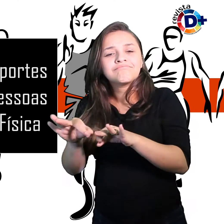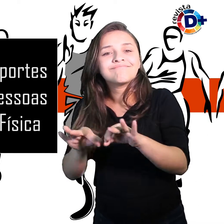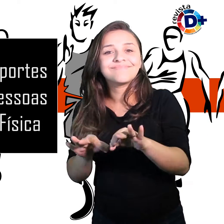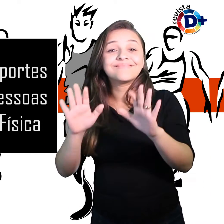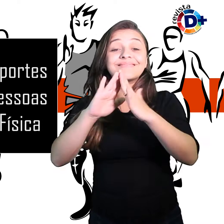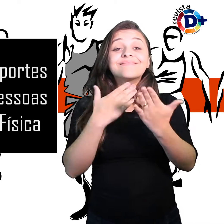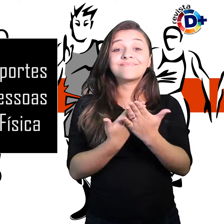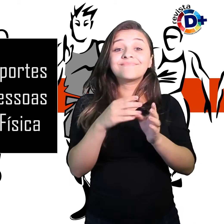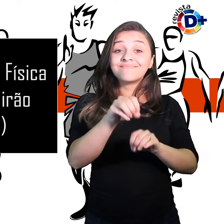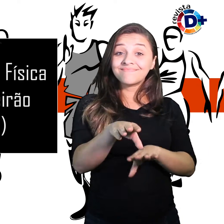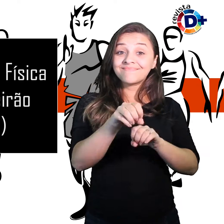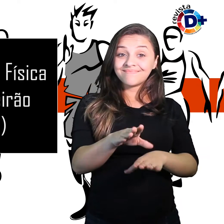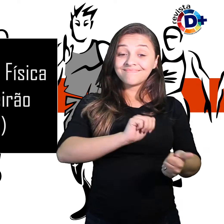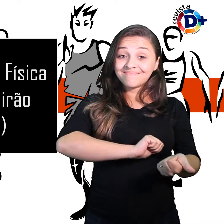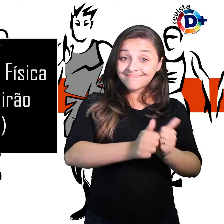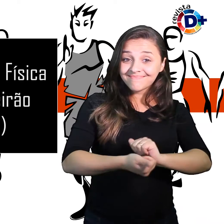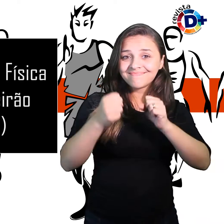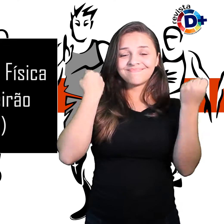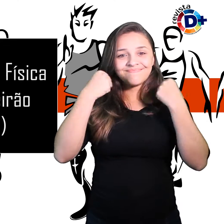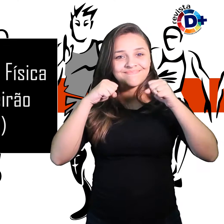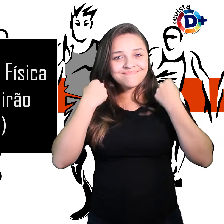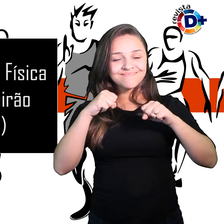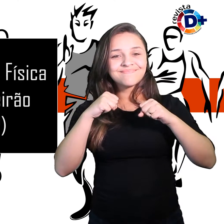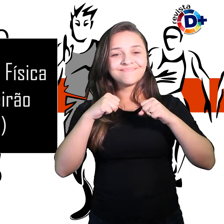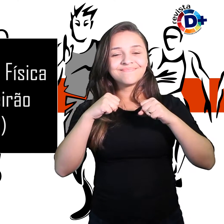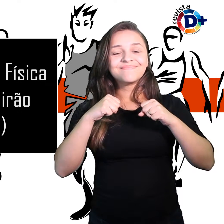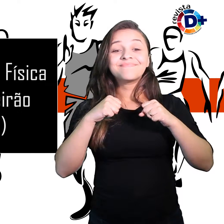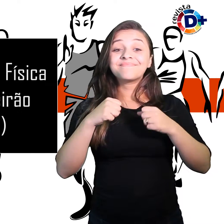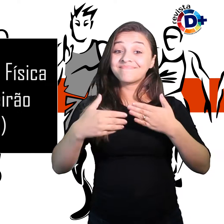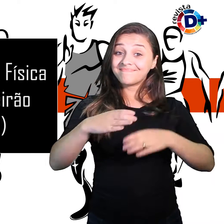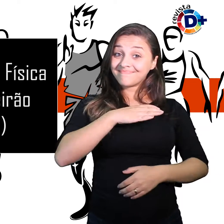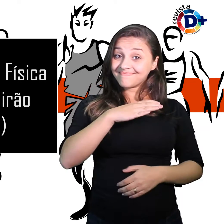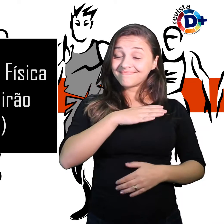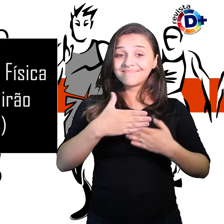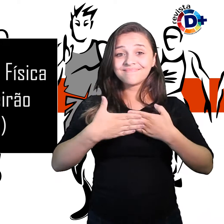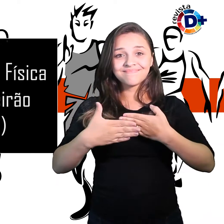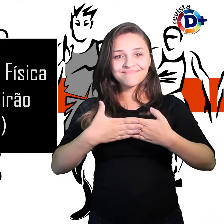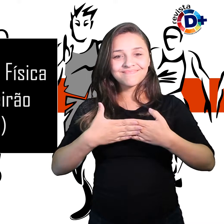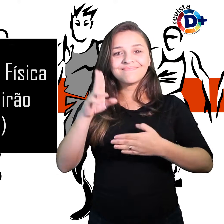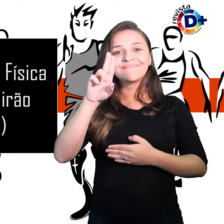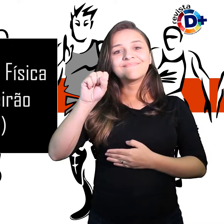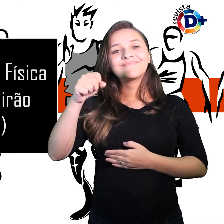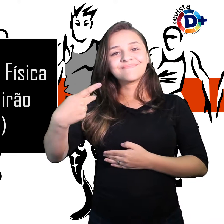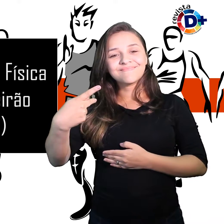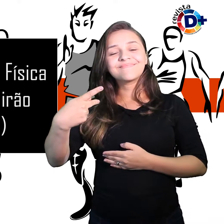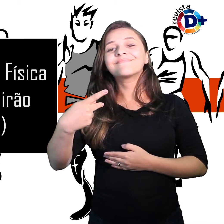de Educação Física e Esporte de Ribeirão Preto, da USP, abre vagas para que jovens